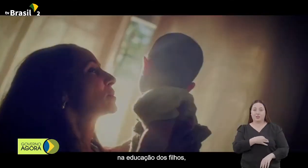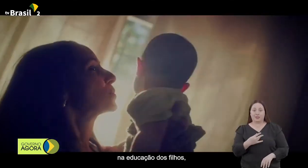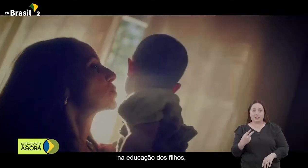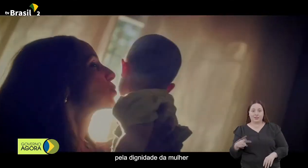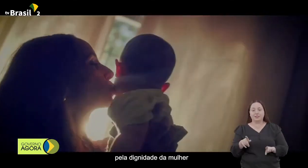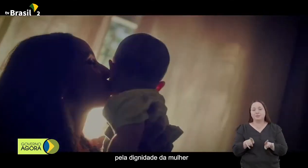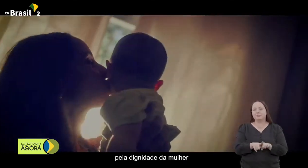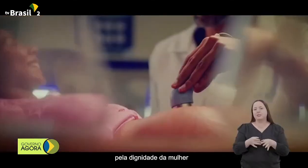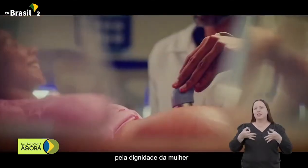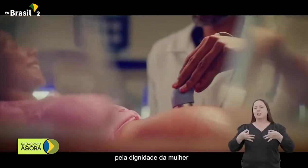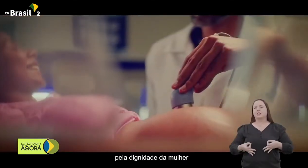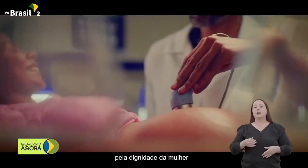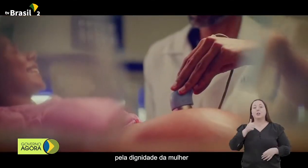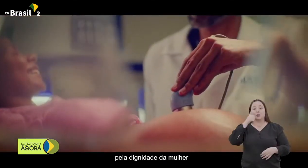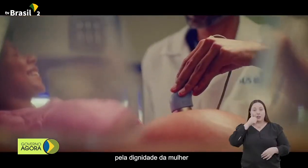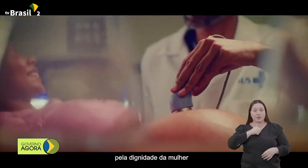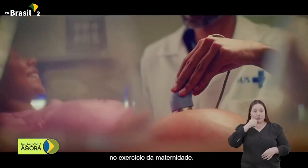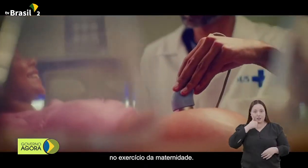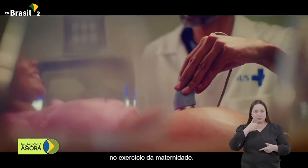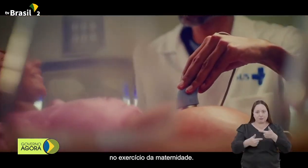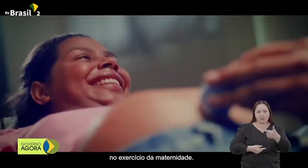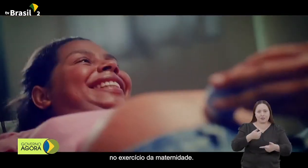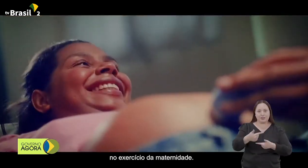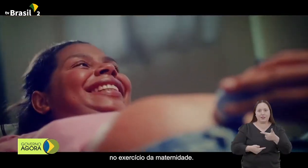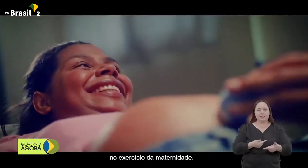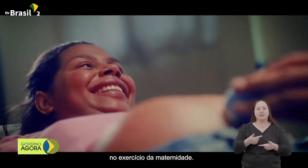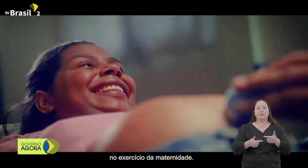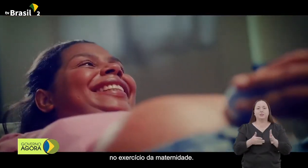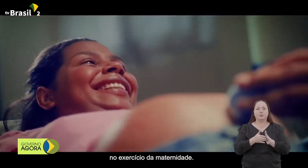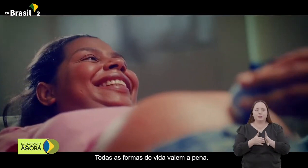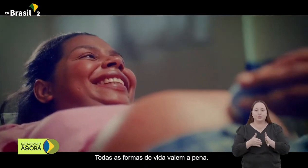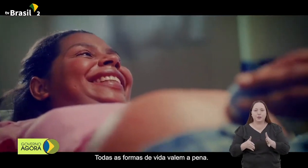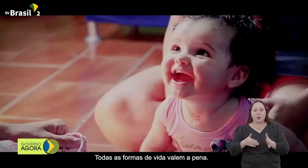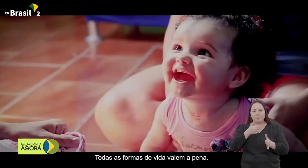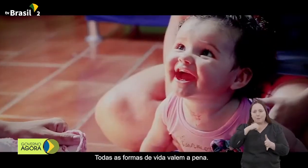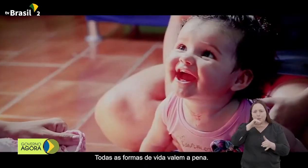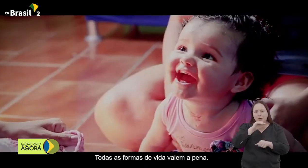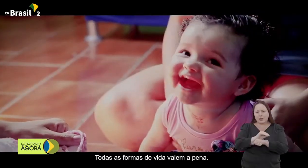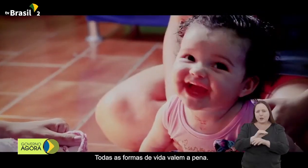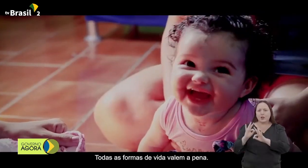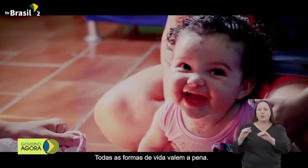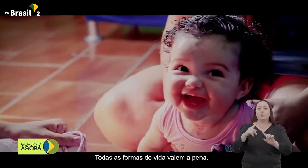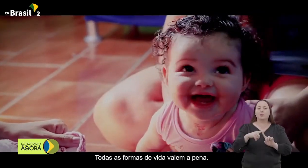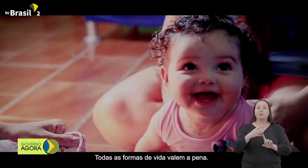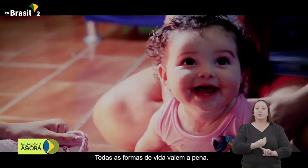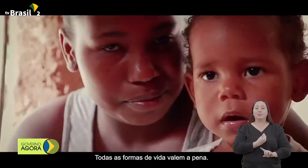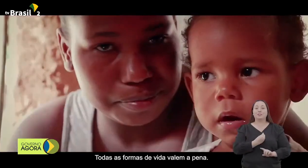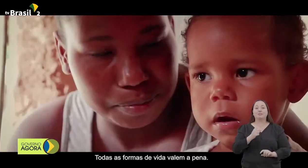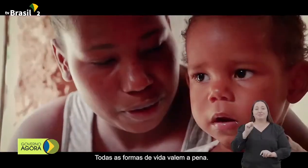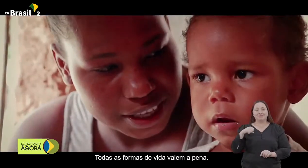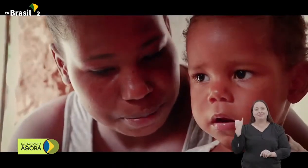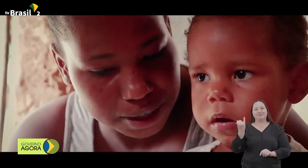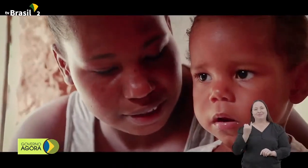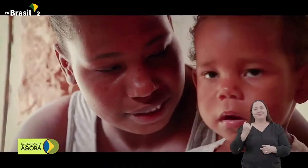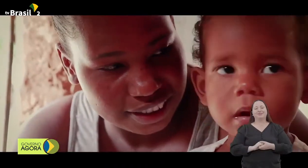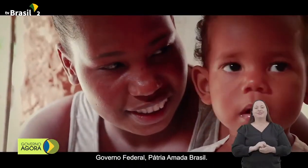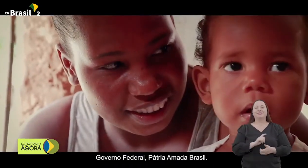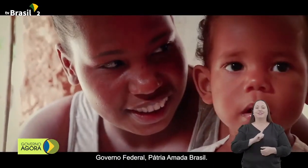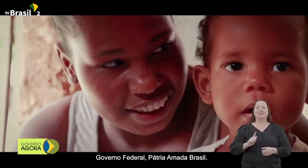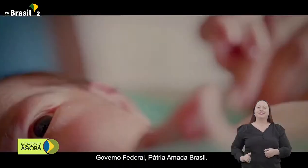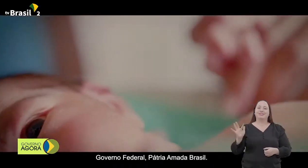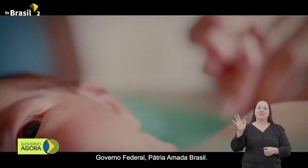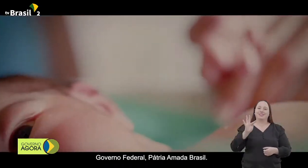dos filhos pela dignidade da mulher no Exercício da maternidade em todas as formas de vida valem a